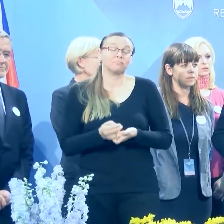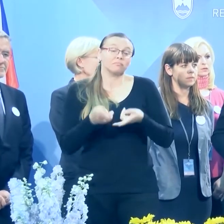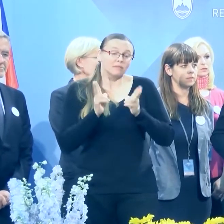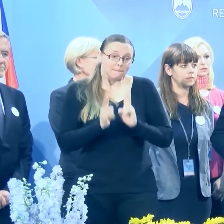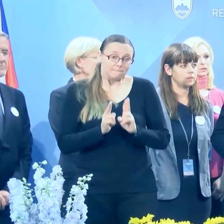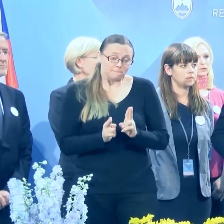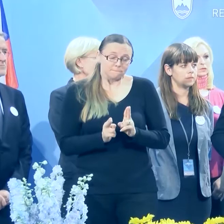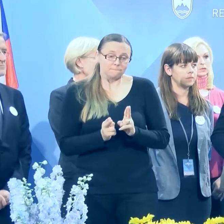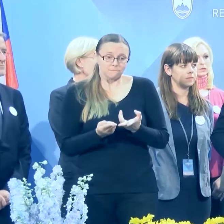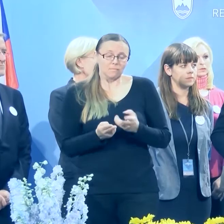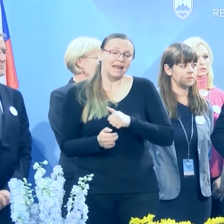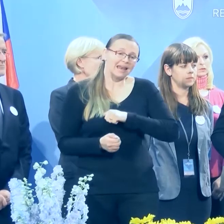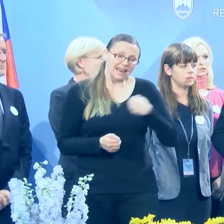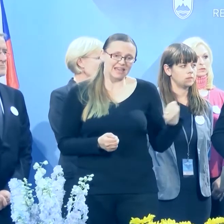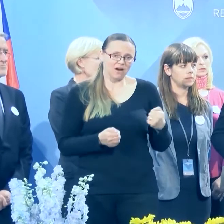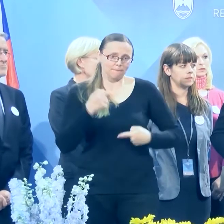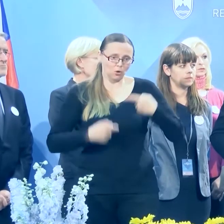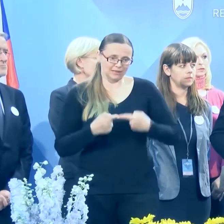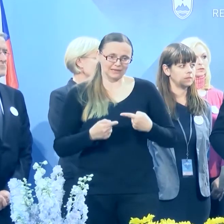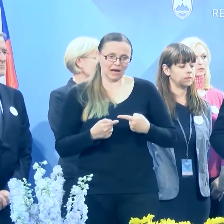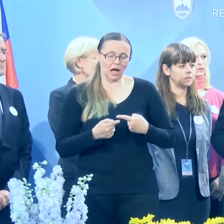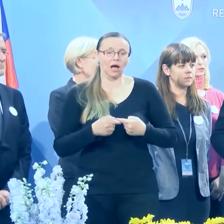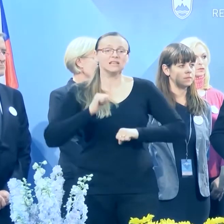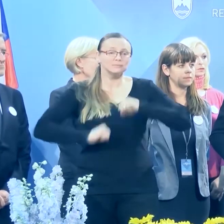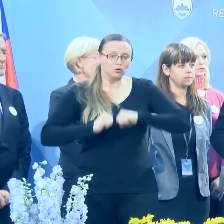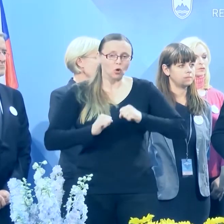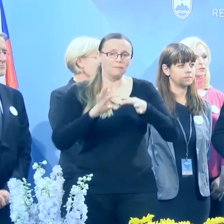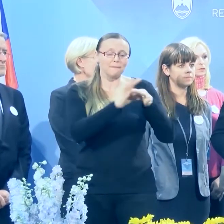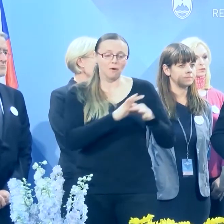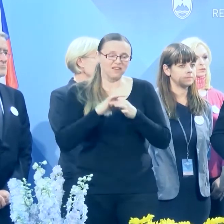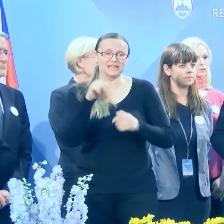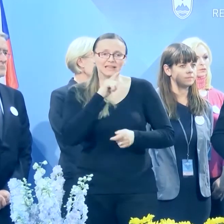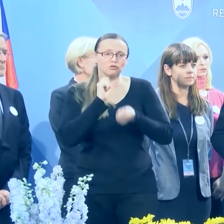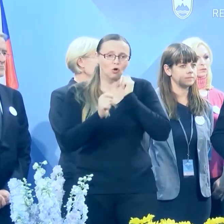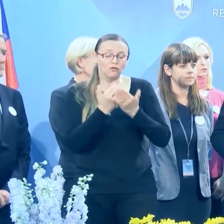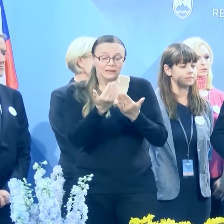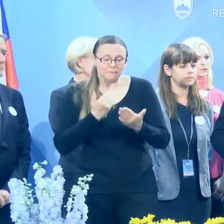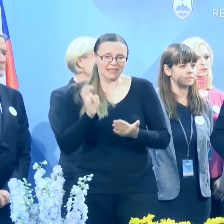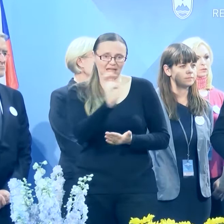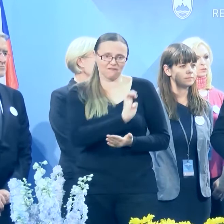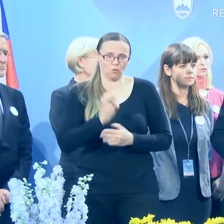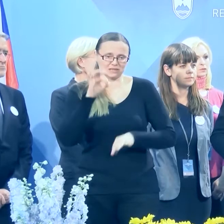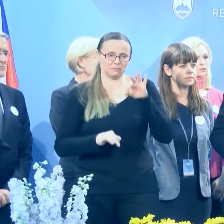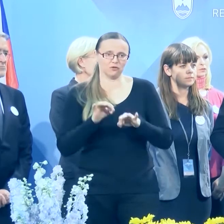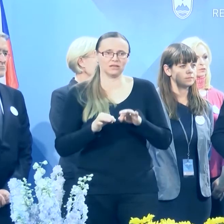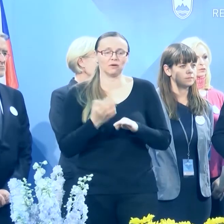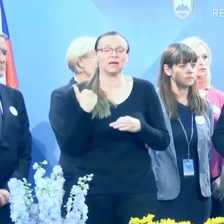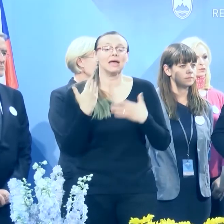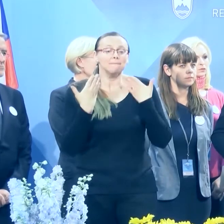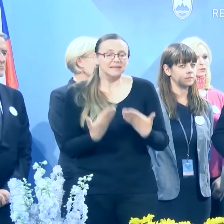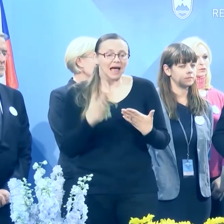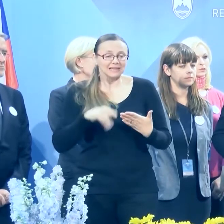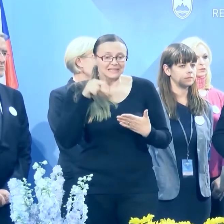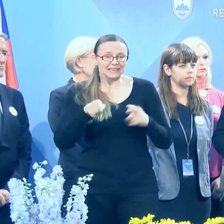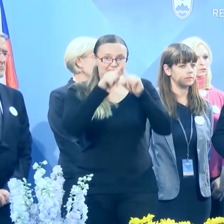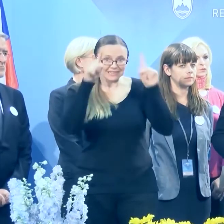alternativna leva politika sposobna povezati in dogovoriti pred evropskimi volitvami, bi danes na tisti